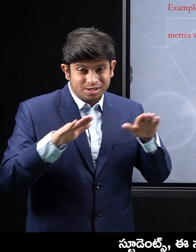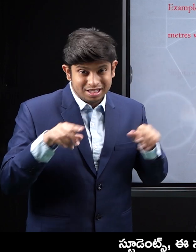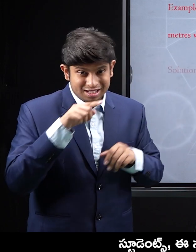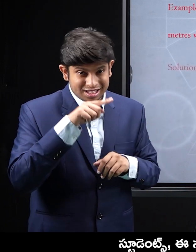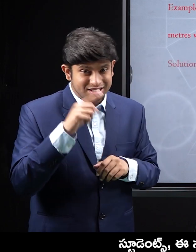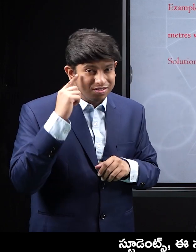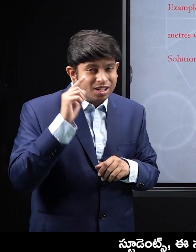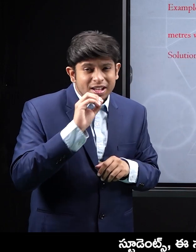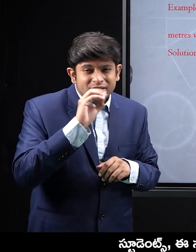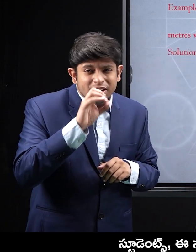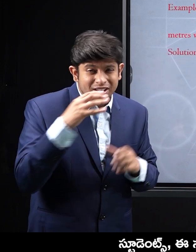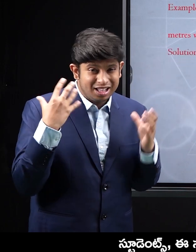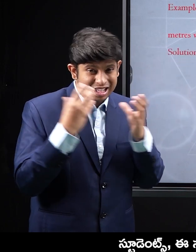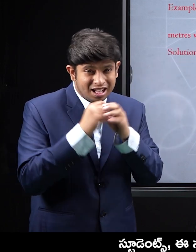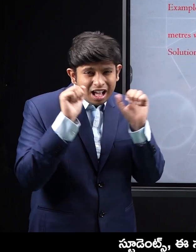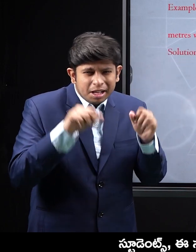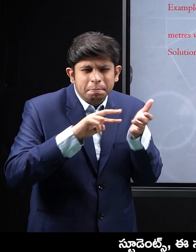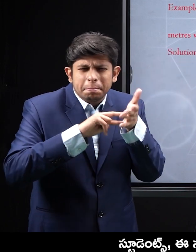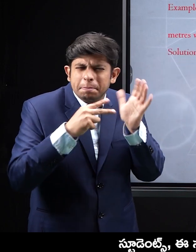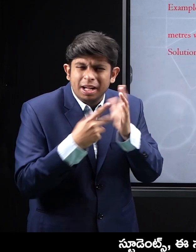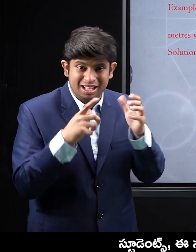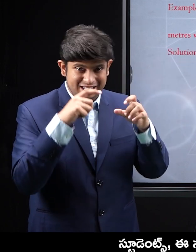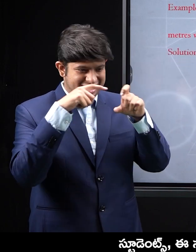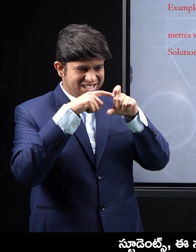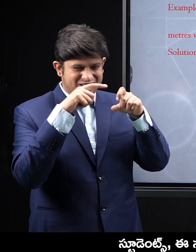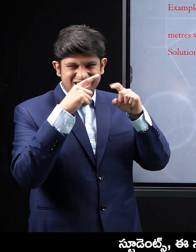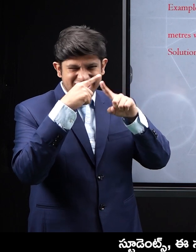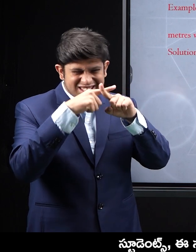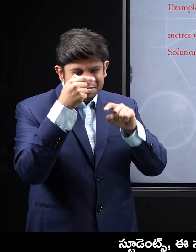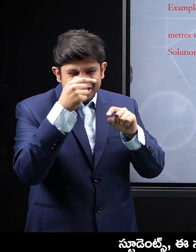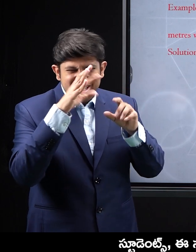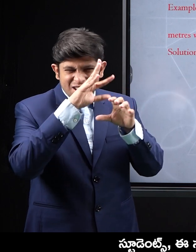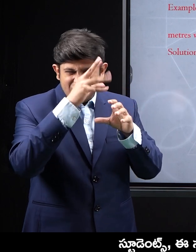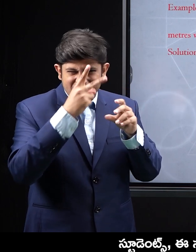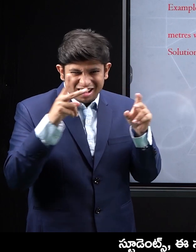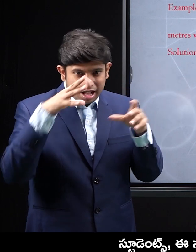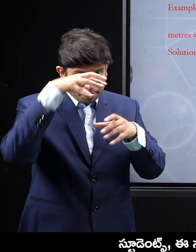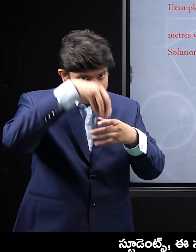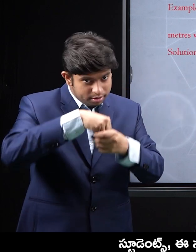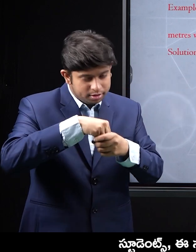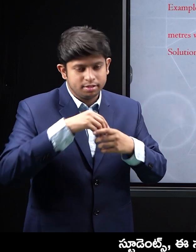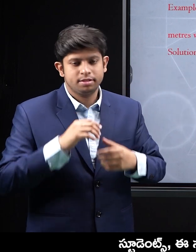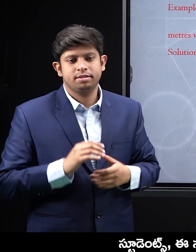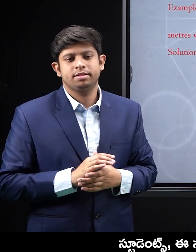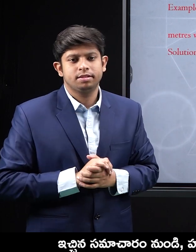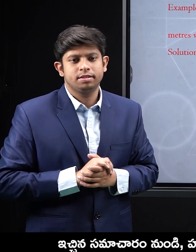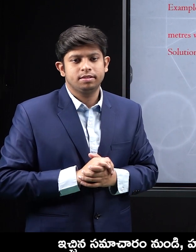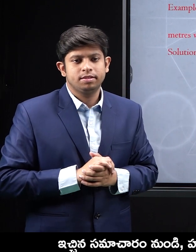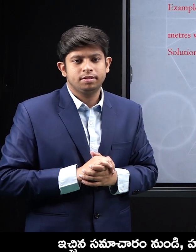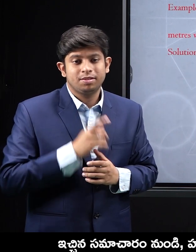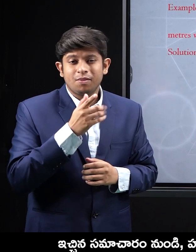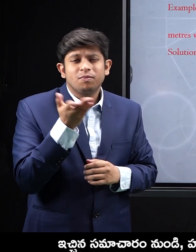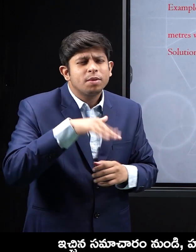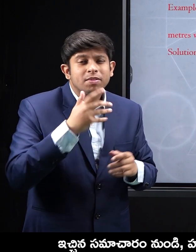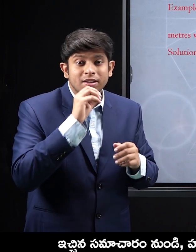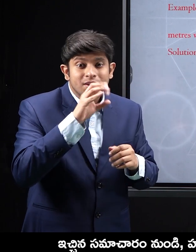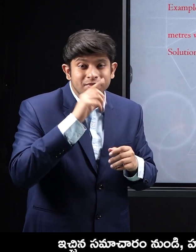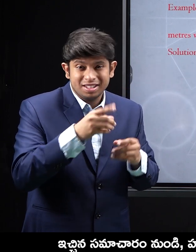స్టూడెంట్స్, ఈ సమాచారం కోసం మనం ఒక సమీకరణాన్ని నిర్వచించవచ్చు. ఇచ్చిన సమాచారం నుండి